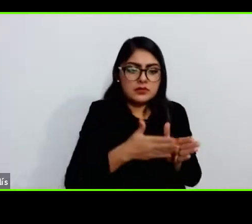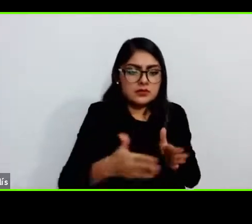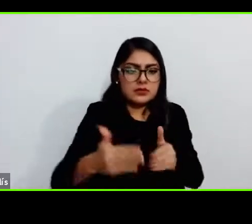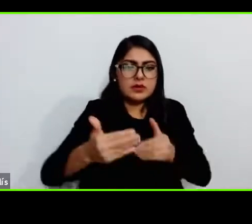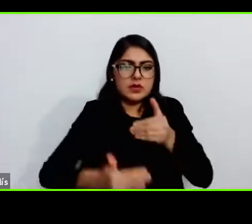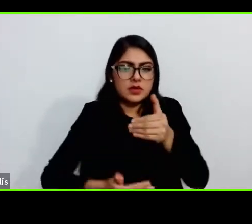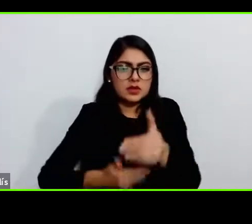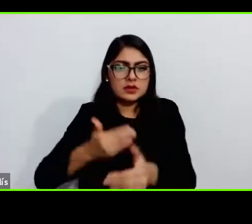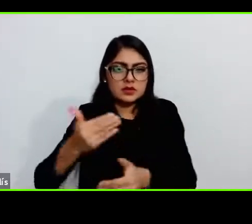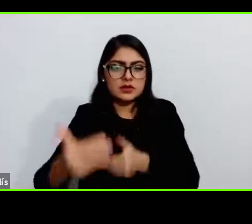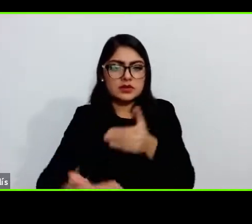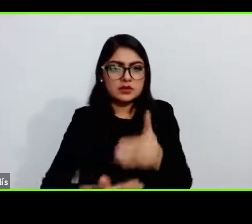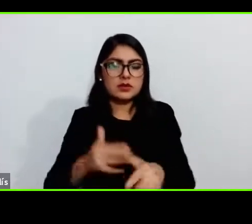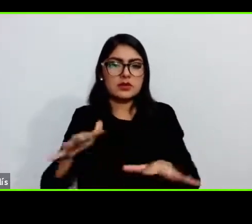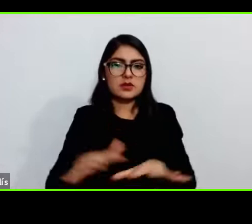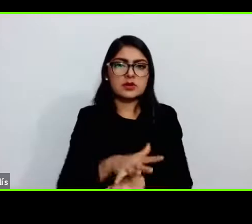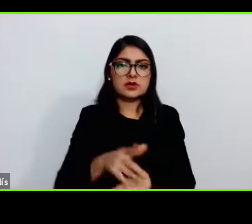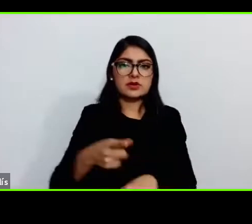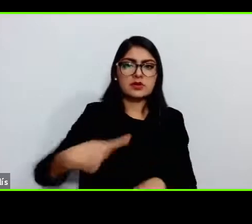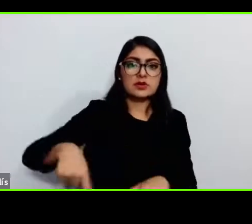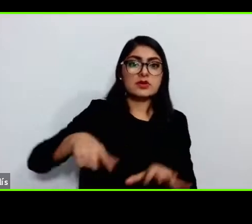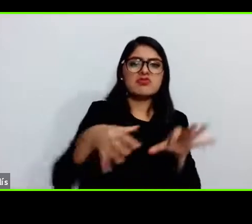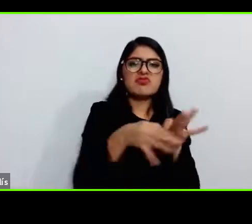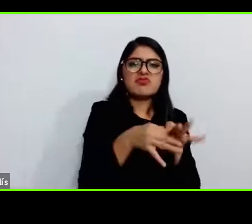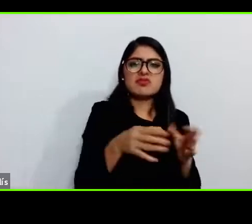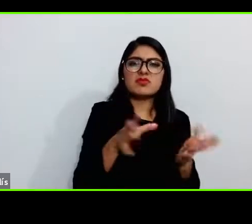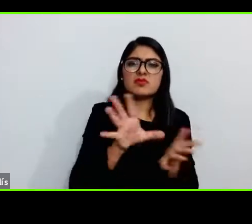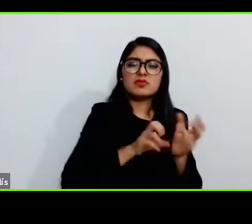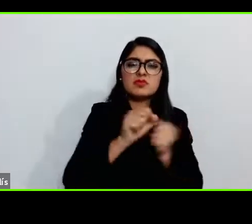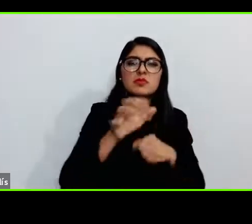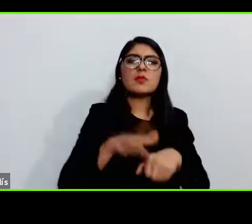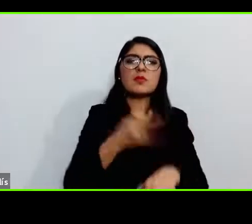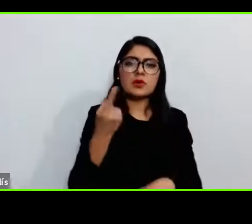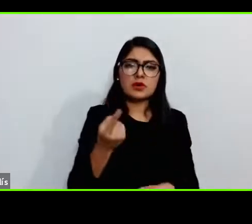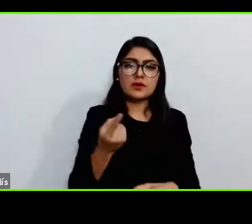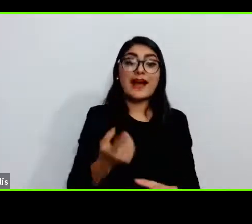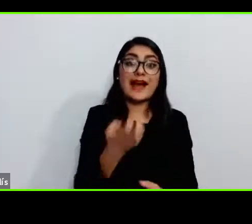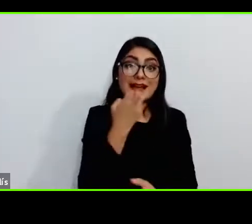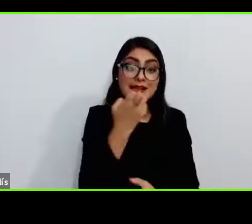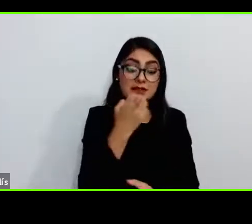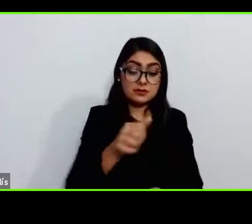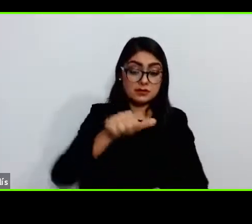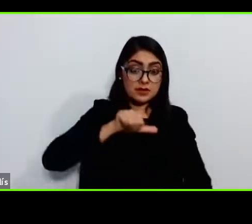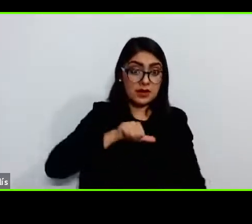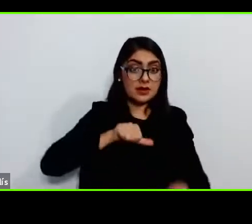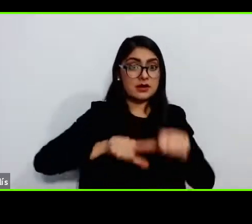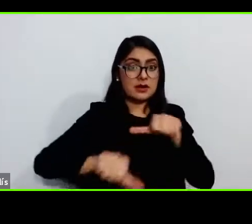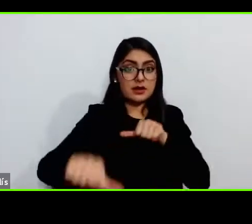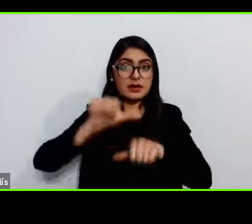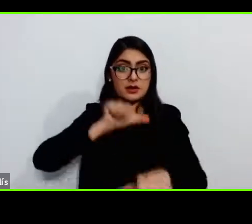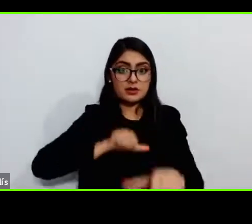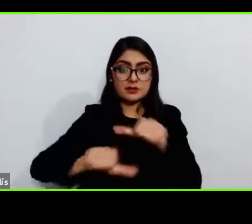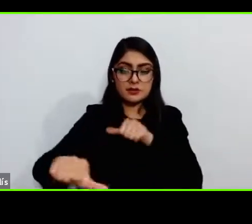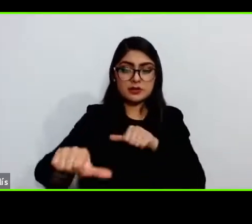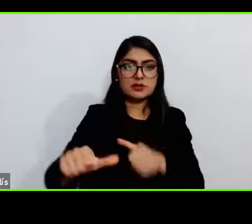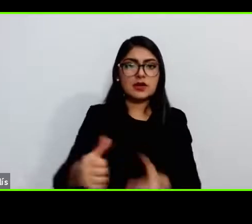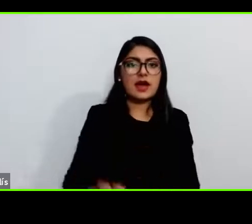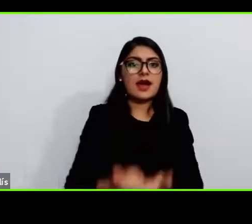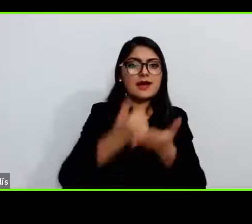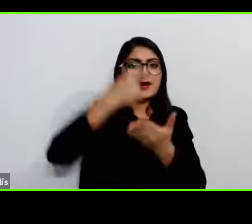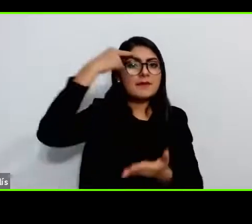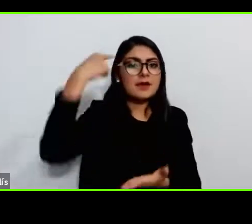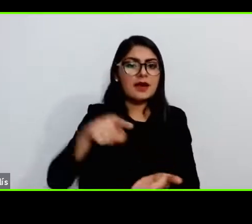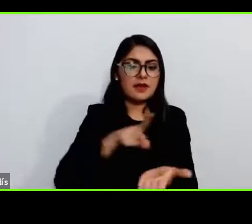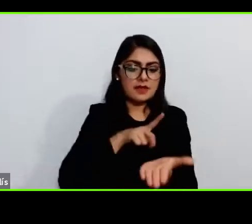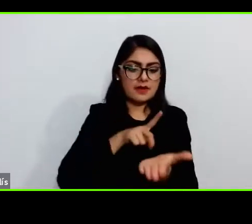efectos de la Constitución? Pues porque gracias a la transición democrática es que los derechos humanos y los